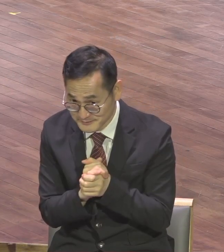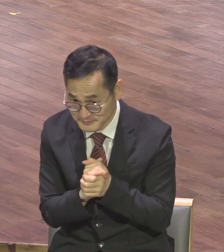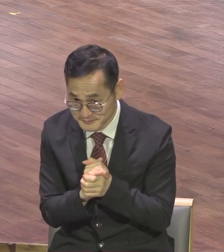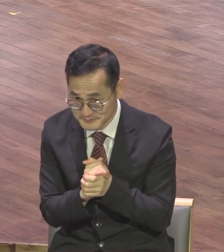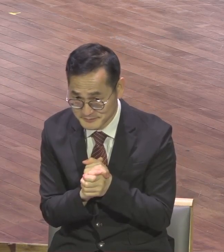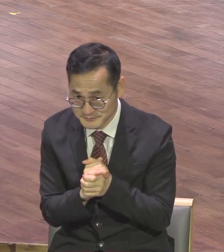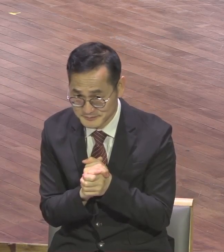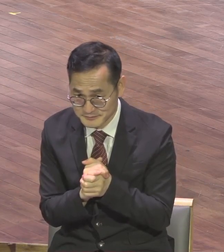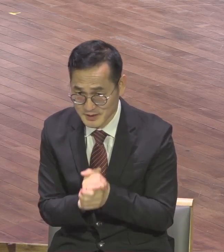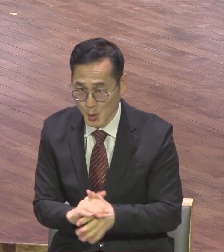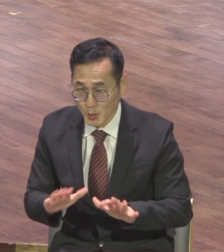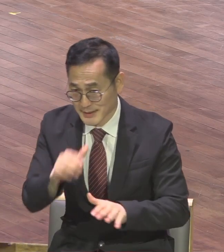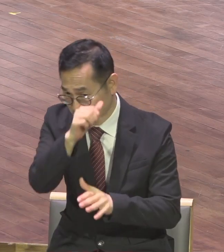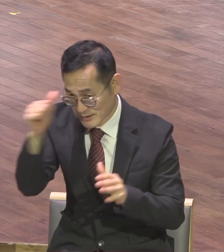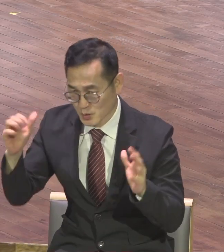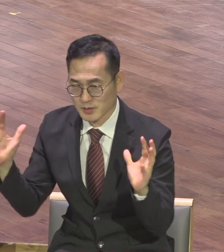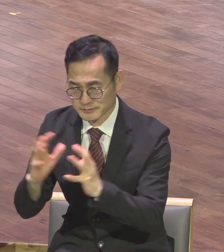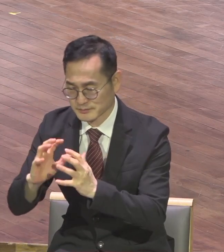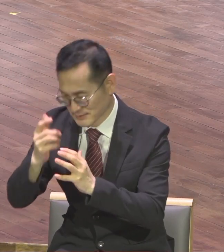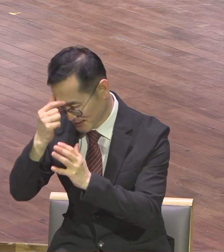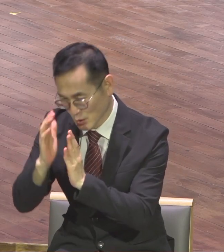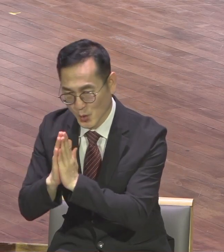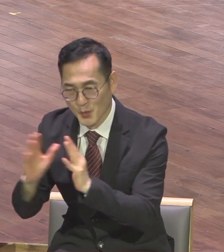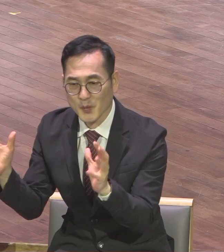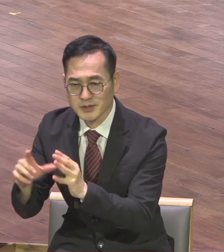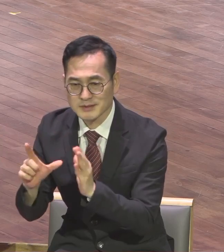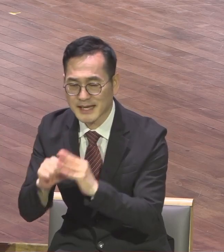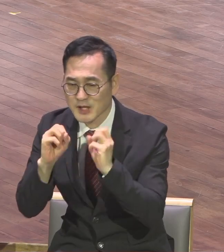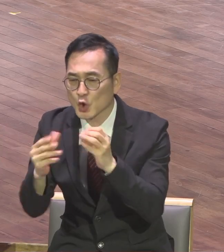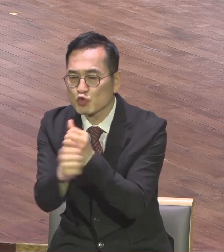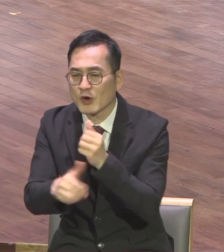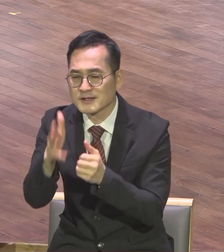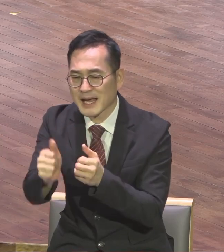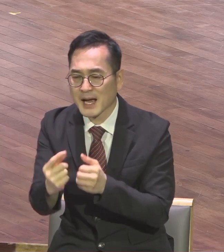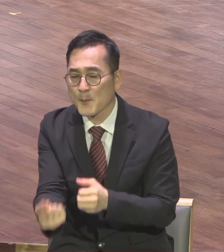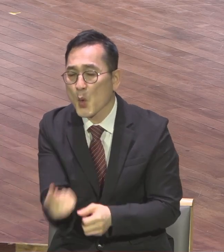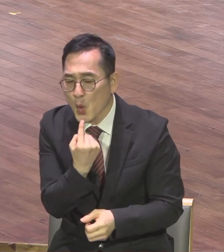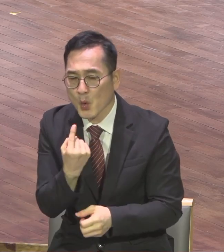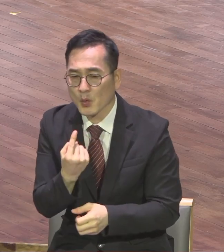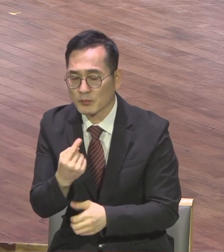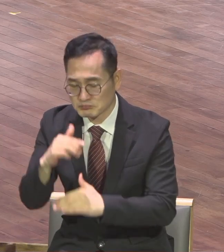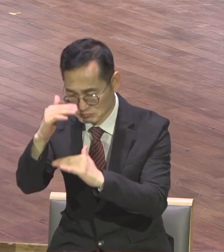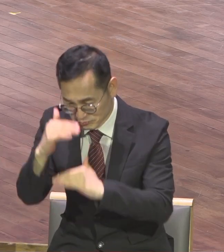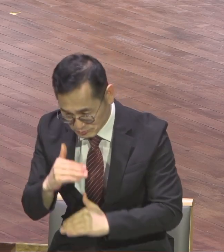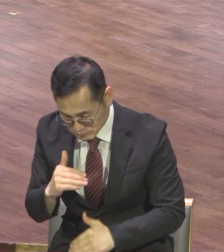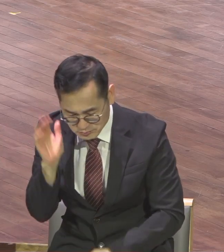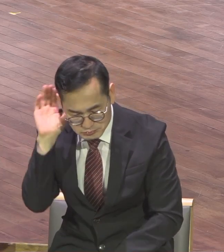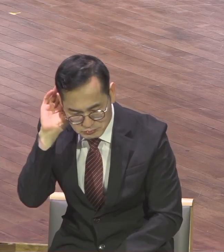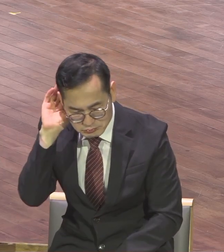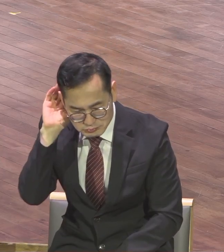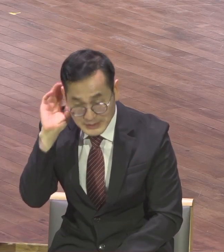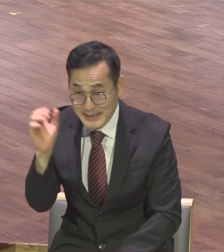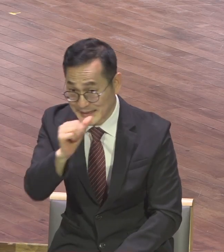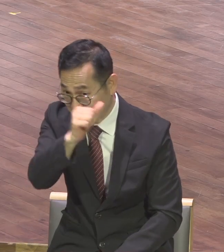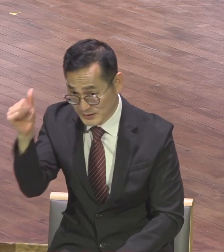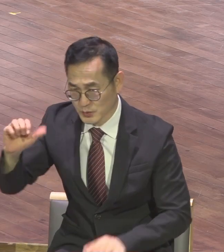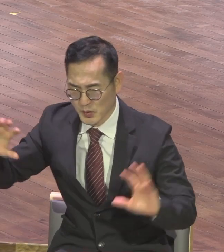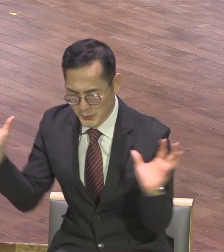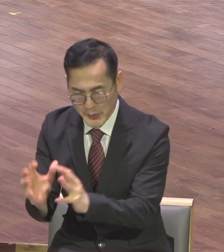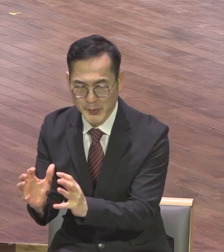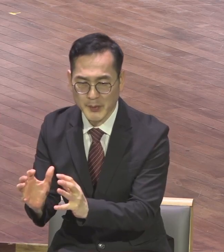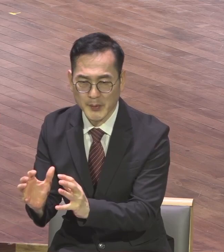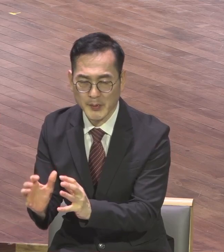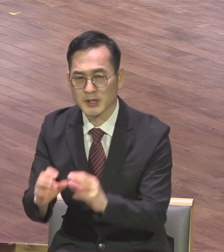우리 장로회 기도회 모임에서 성계 위원장 보고하는 제가 다 떨었어요. 성교 장로들이